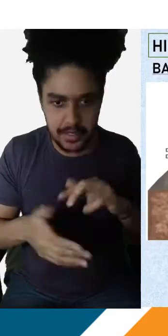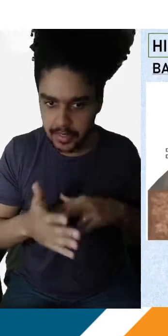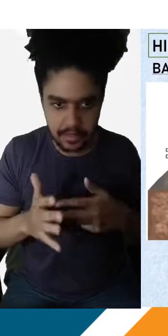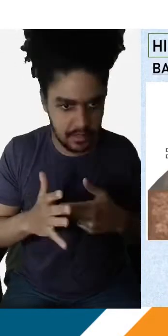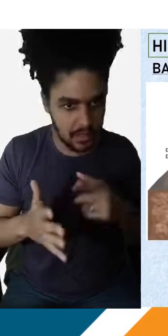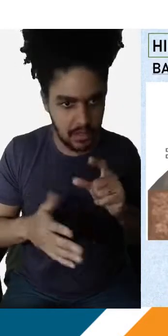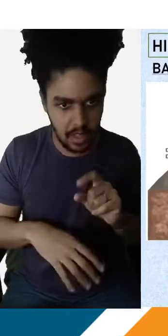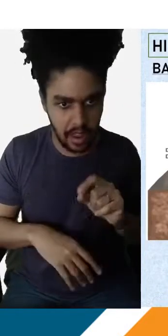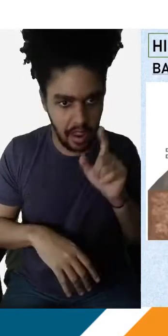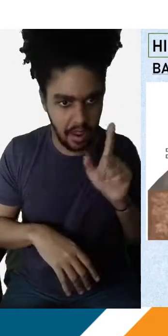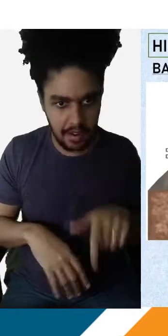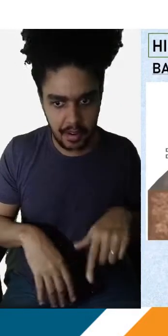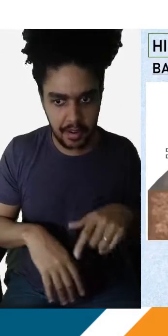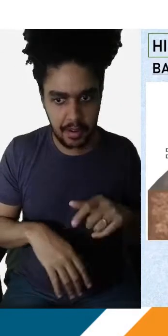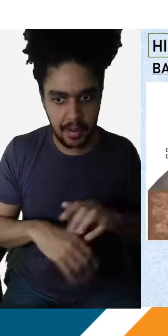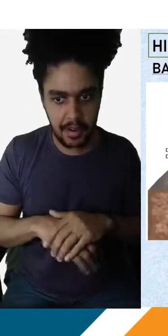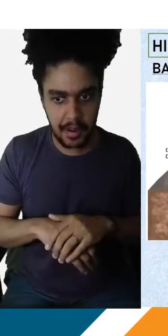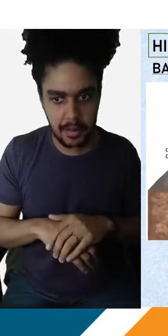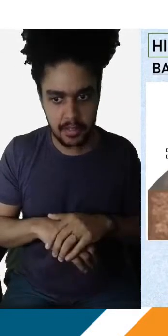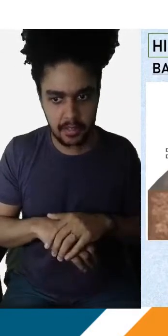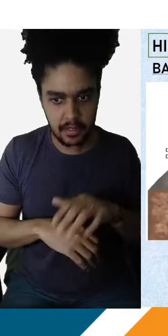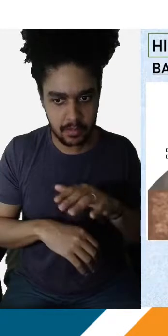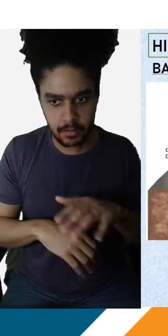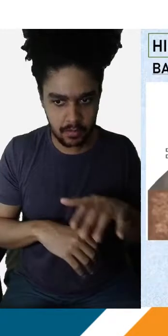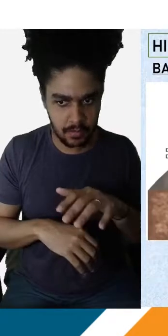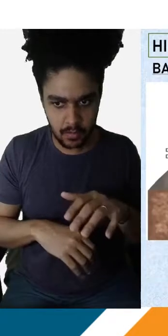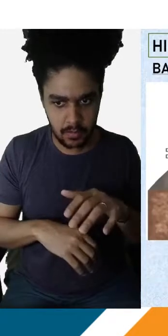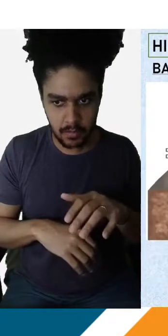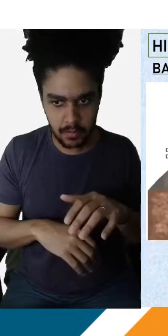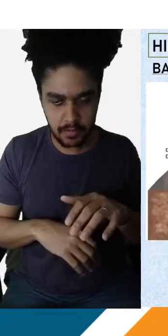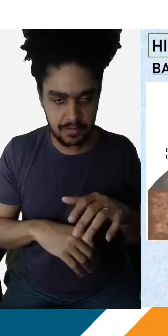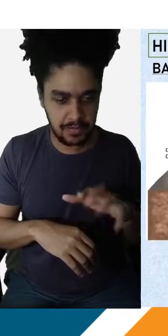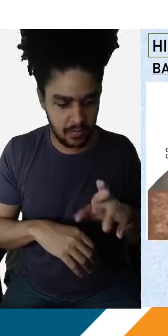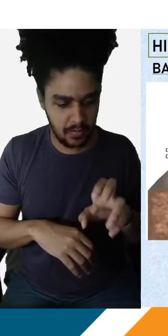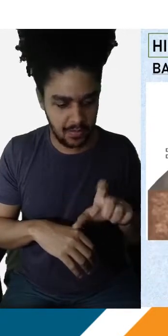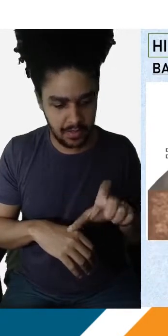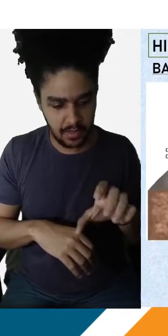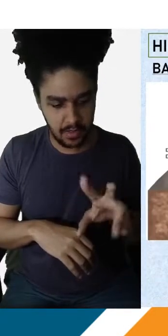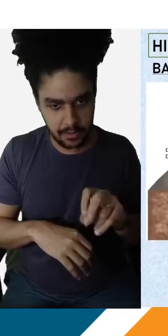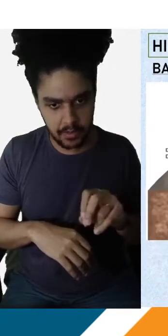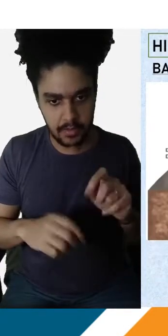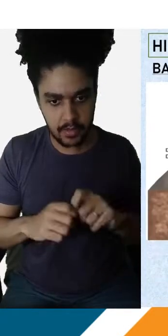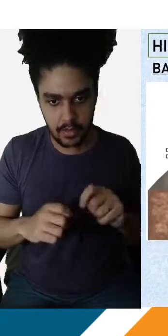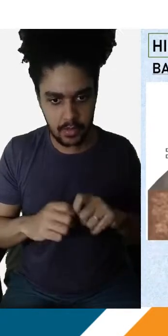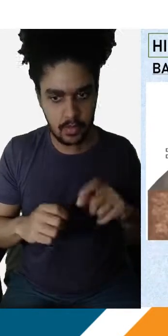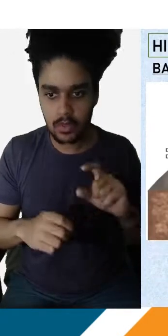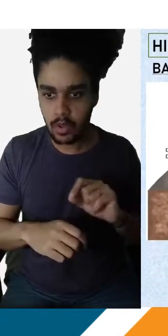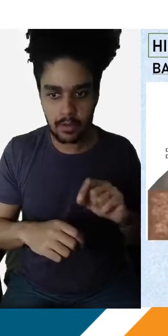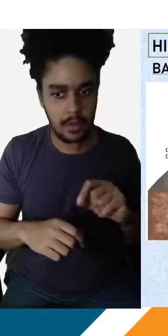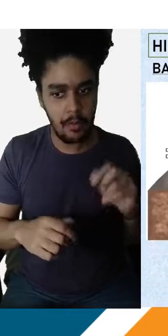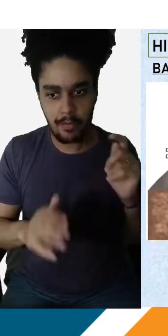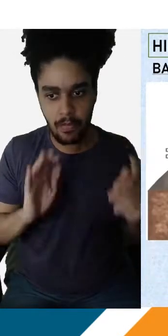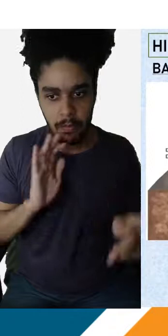Divisores de água são as superfícies, são formas do relevo que fazem justamente, que são responsáveis justamente